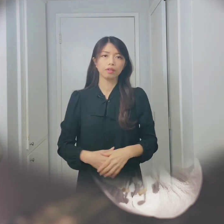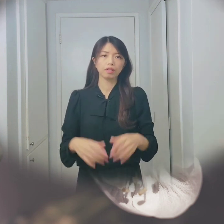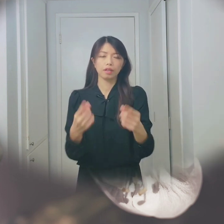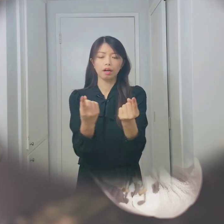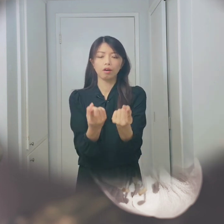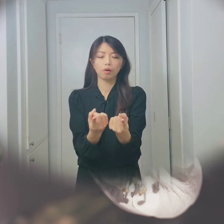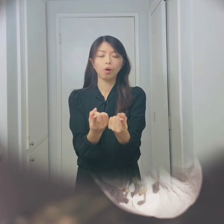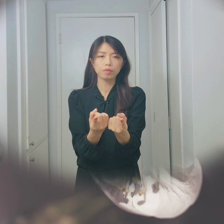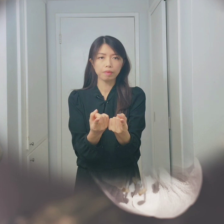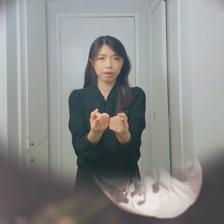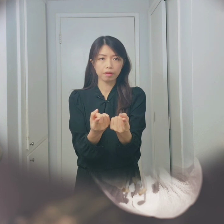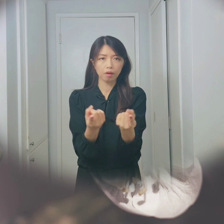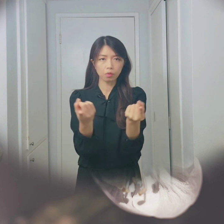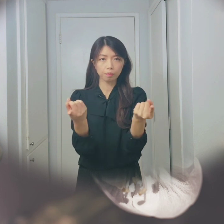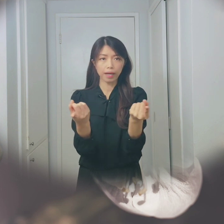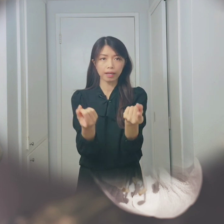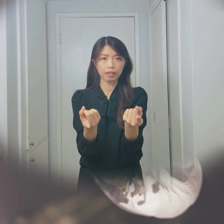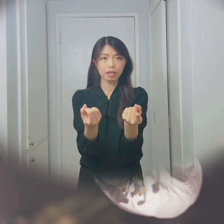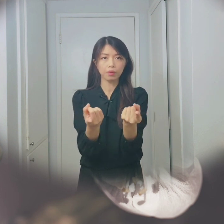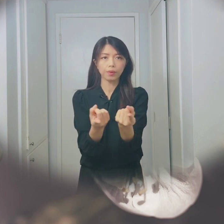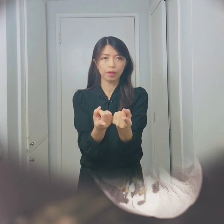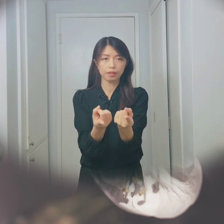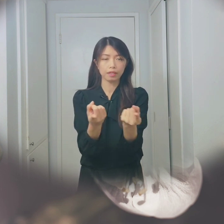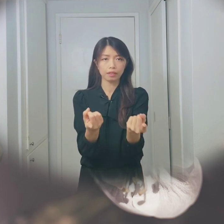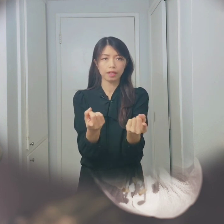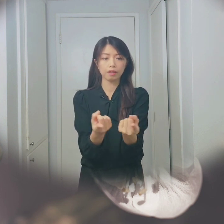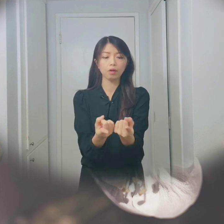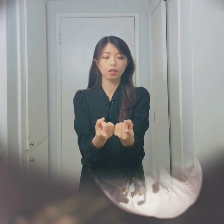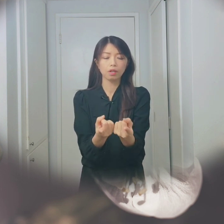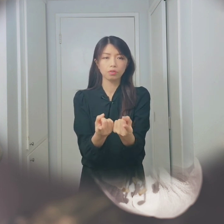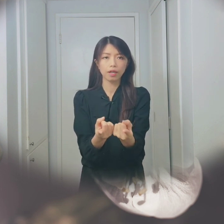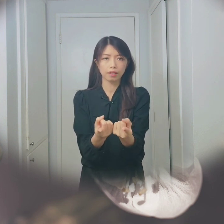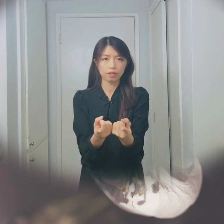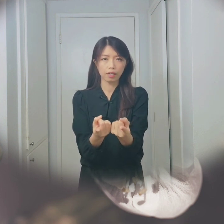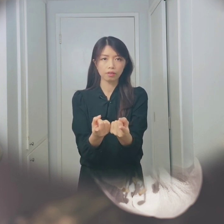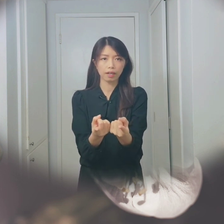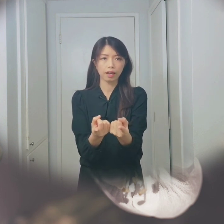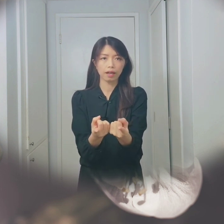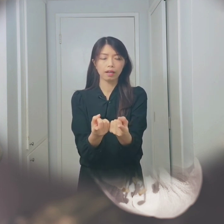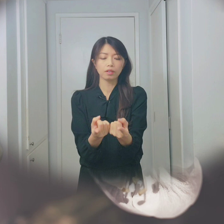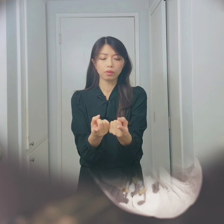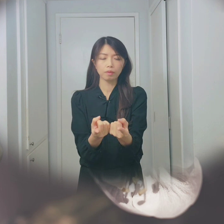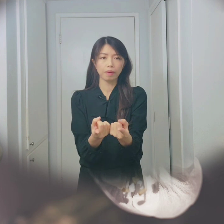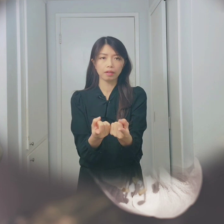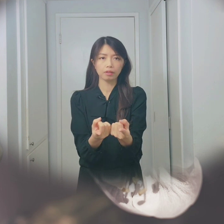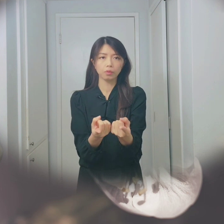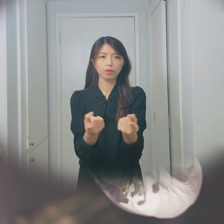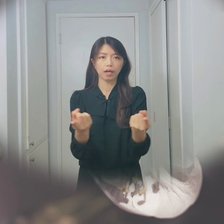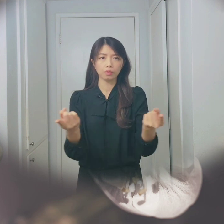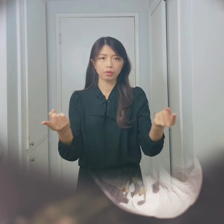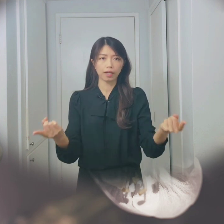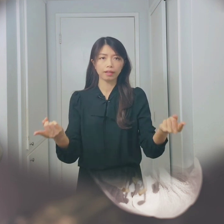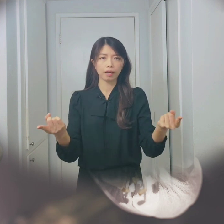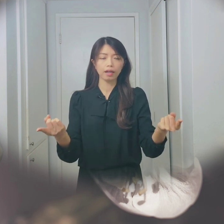한 뜻의 수어는 검지만 펴서 손바닥이 위로 한 이 상태에서 중간에서 시작하셨다가 손을